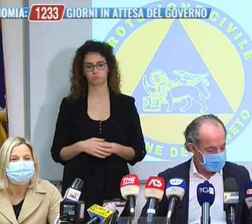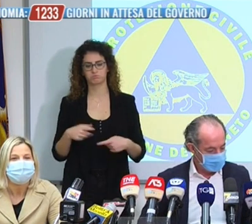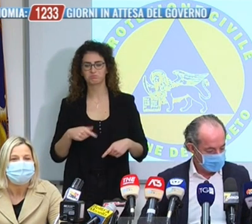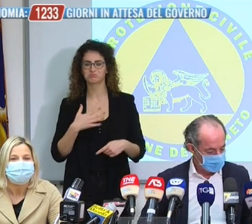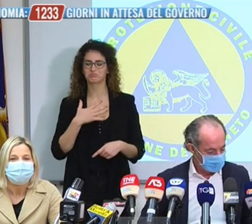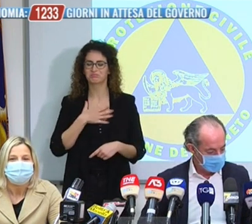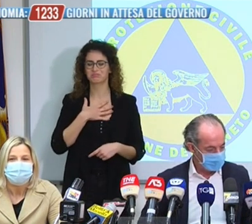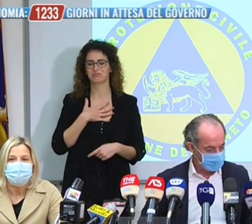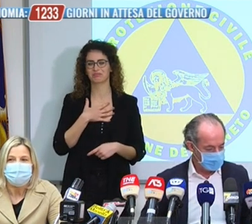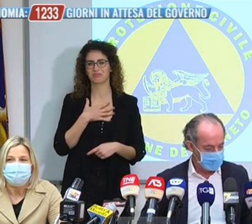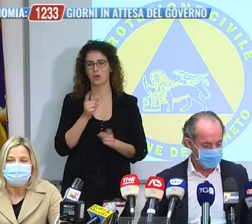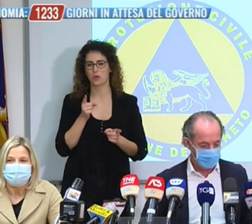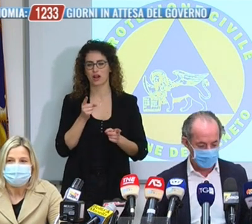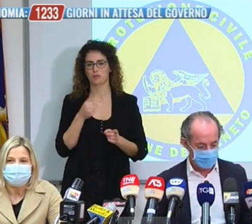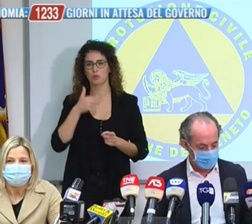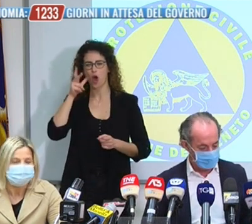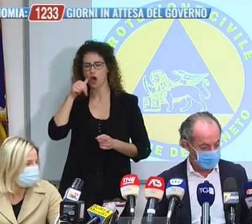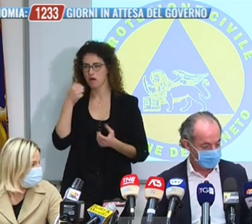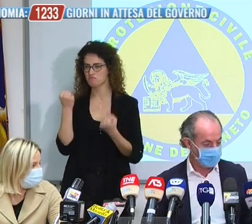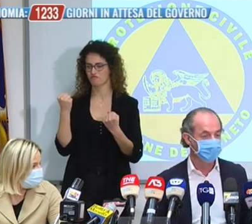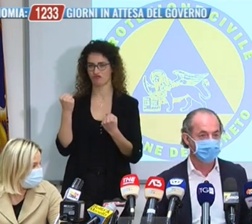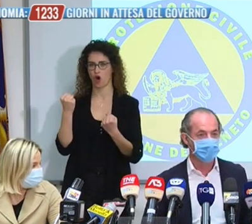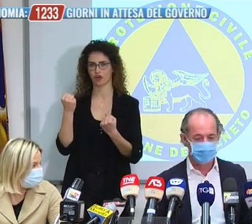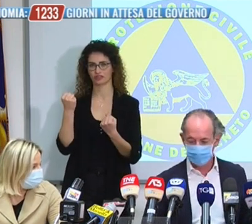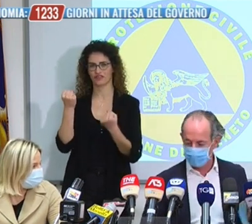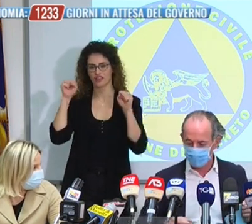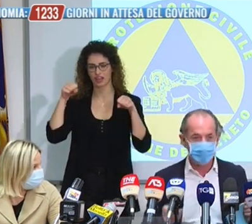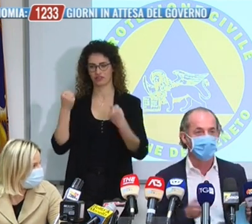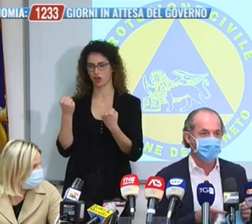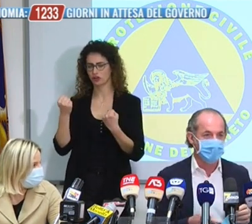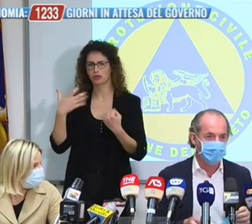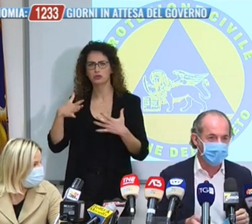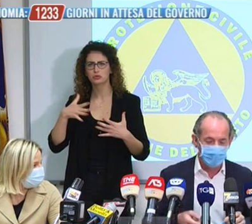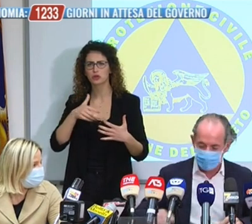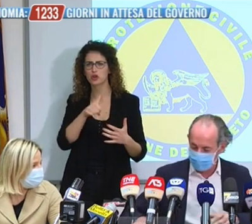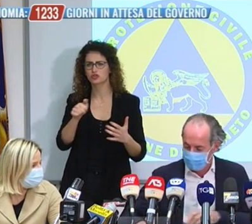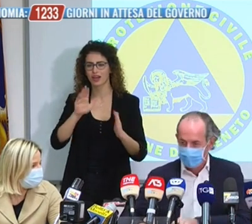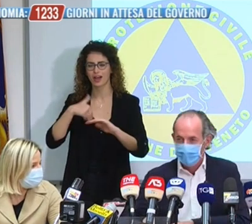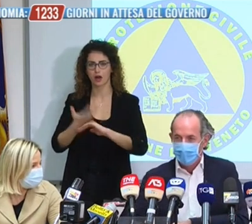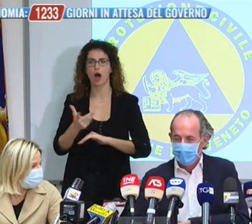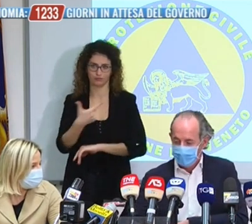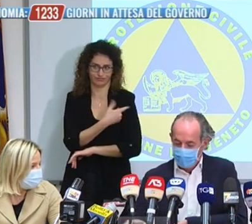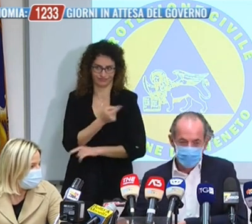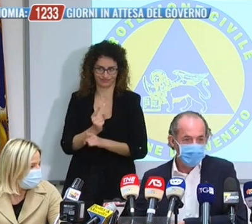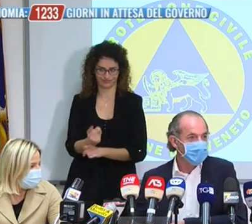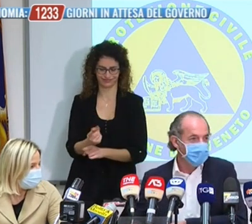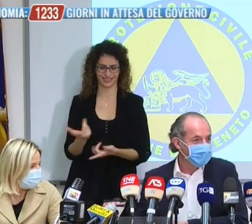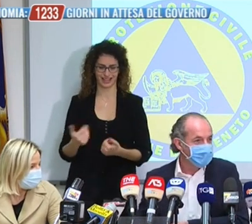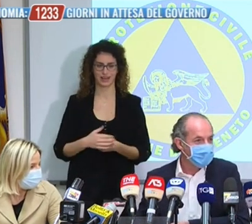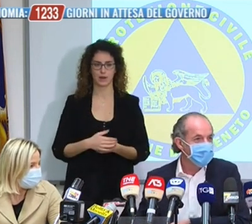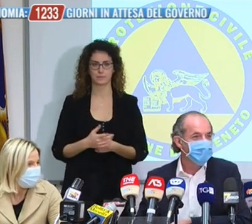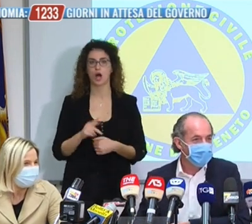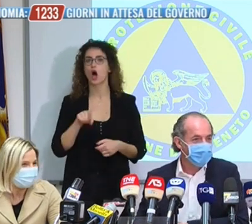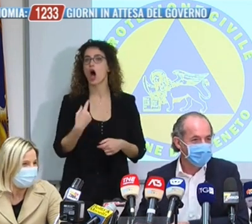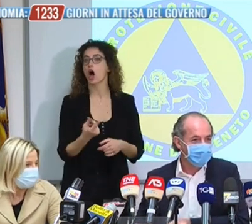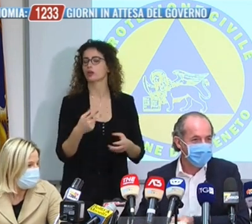un bel segnale anche per ricordare anche queste grandi donne venete, che hanno tutte passato i 100 anni, che vaccineremo ovviamente. No, dopo la domanda che ti